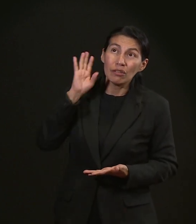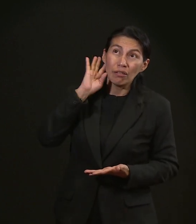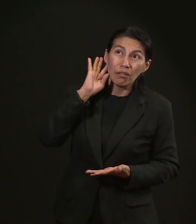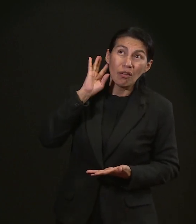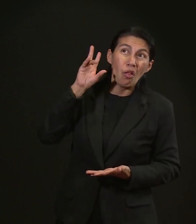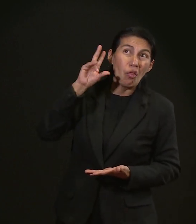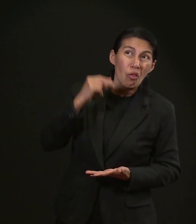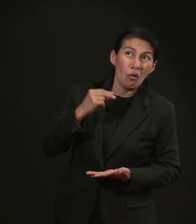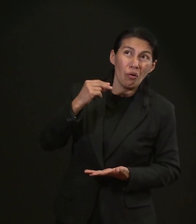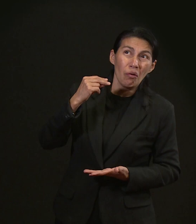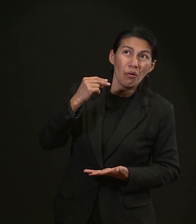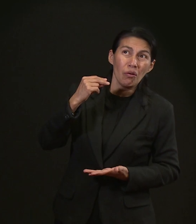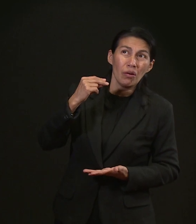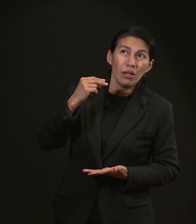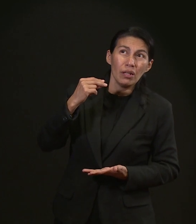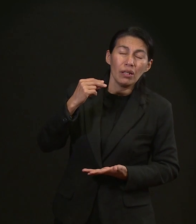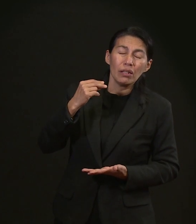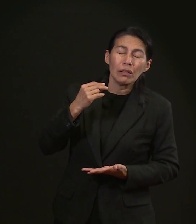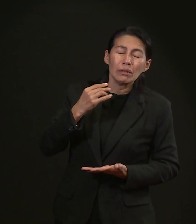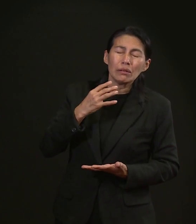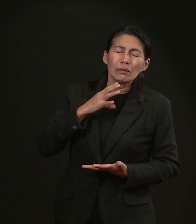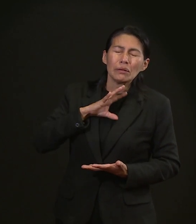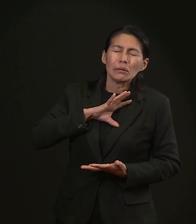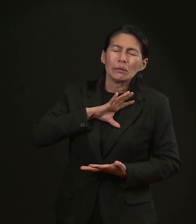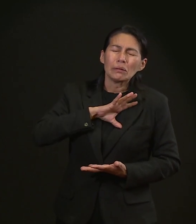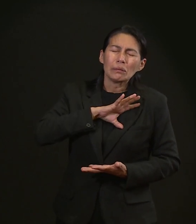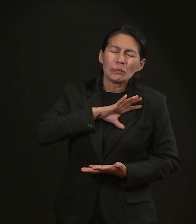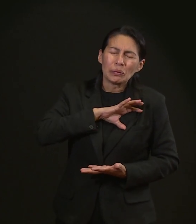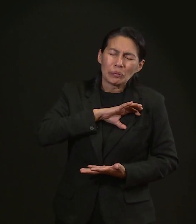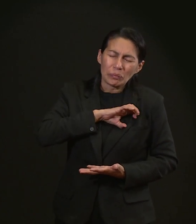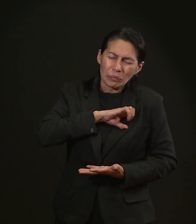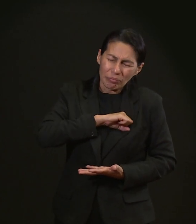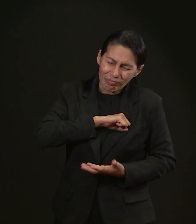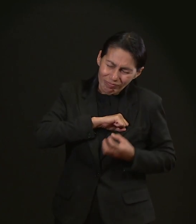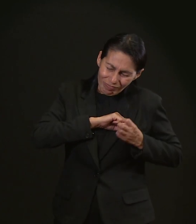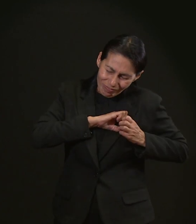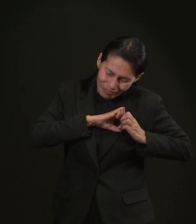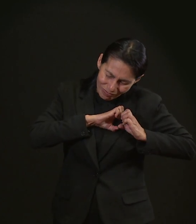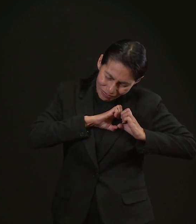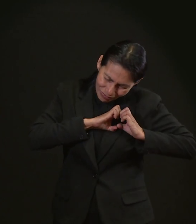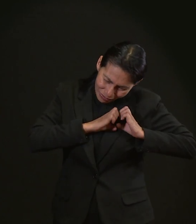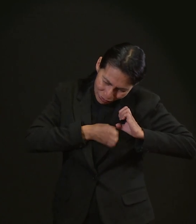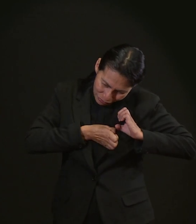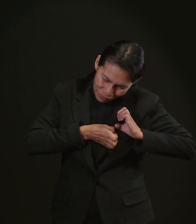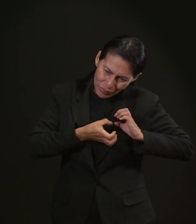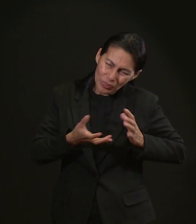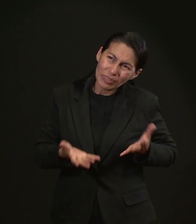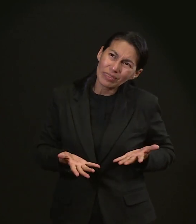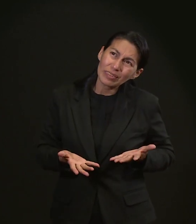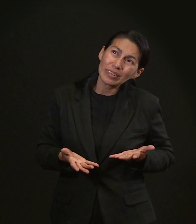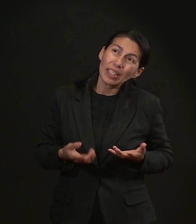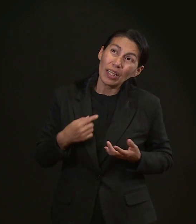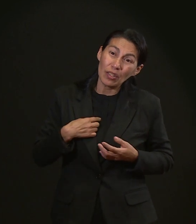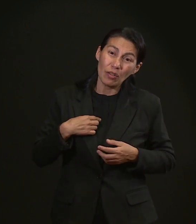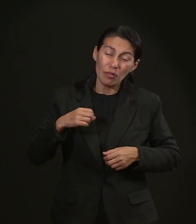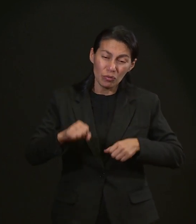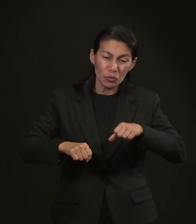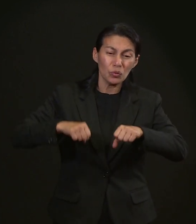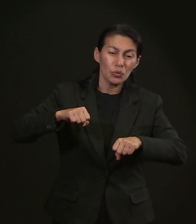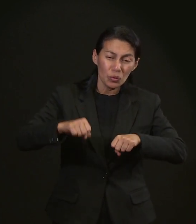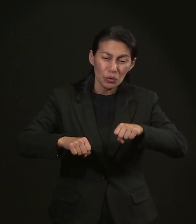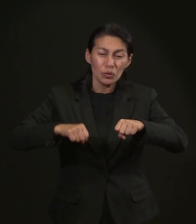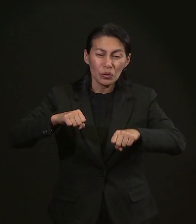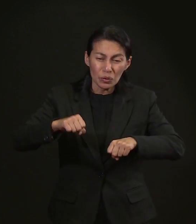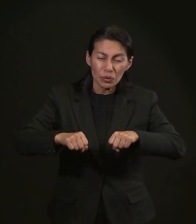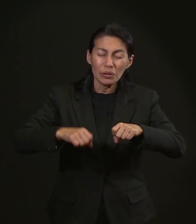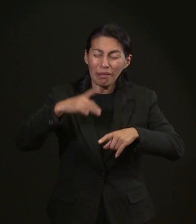escuché clarito no y sentí como si todo se me partió y yo vendía en bicicleta y